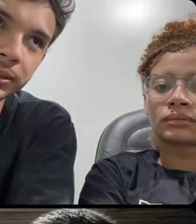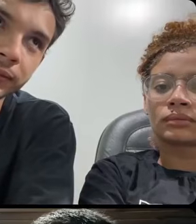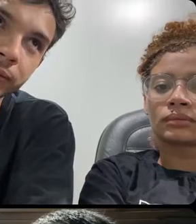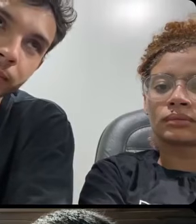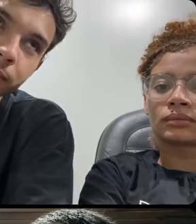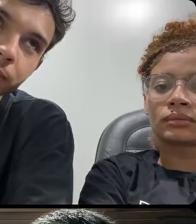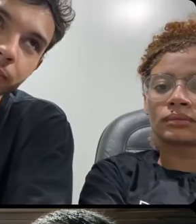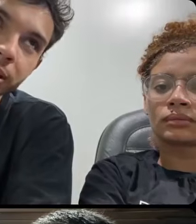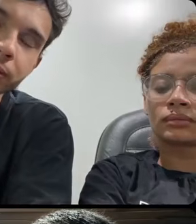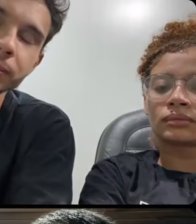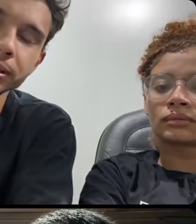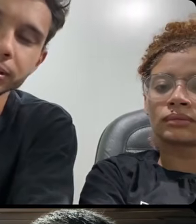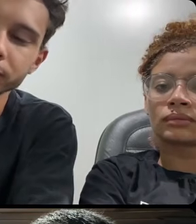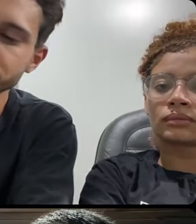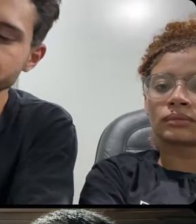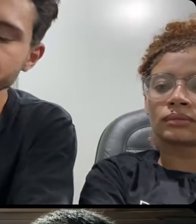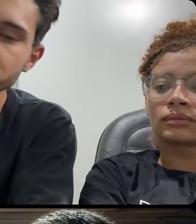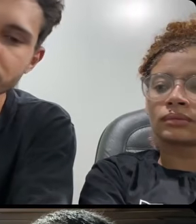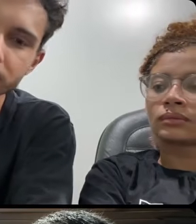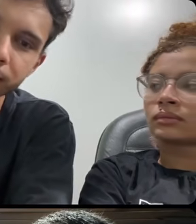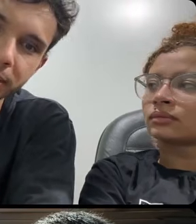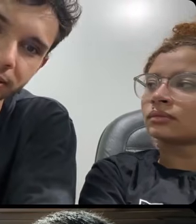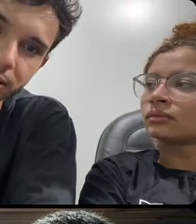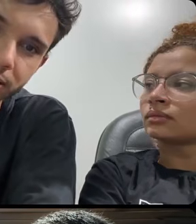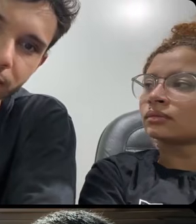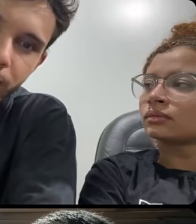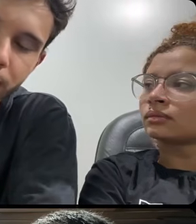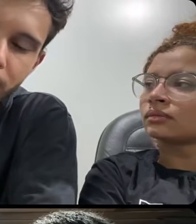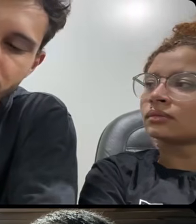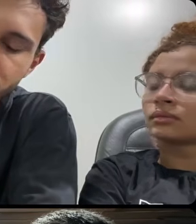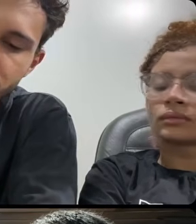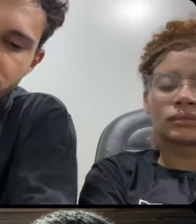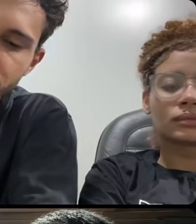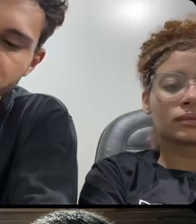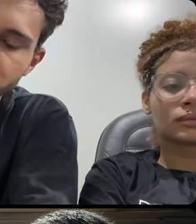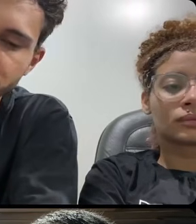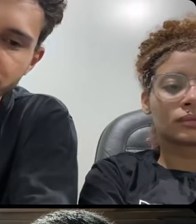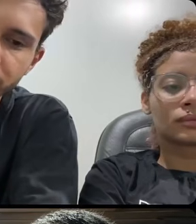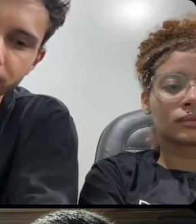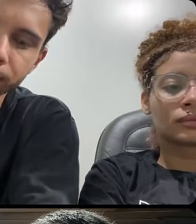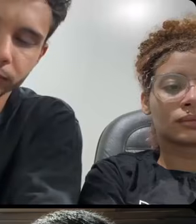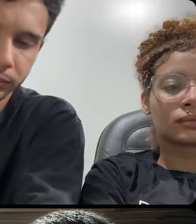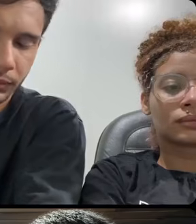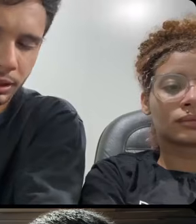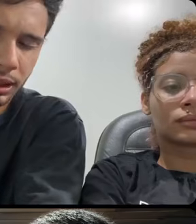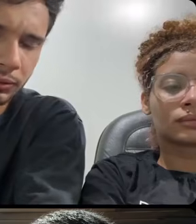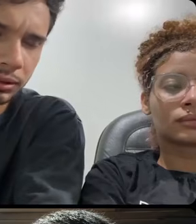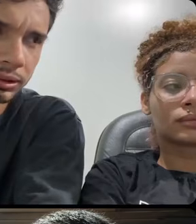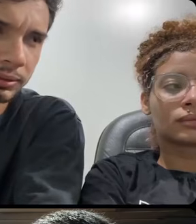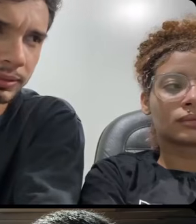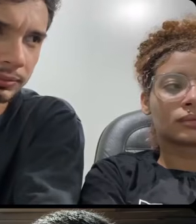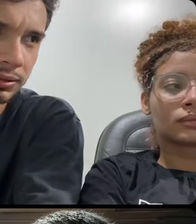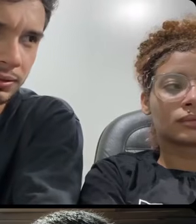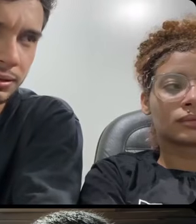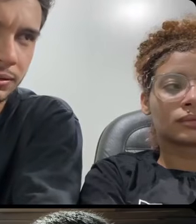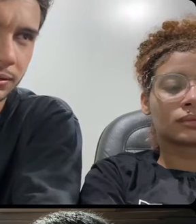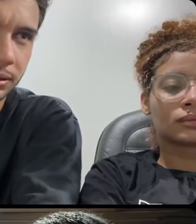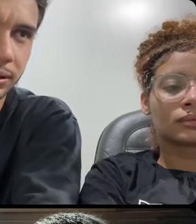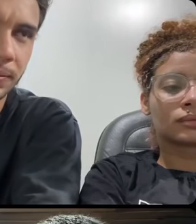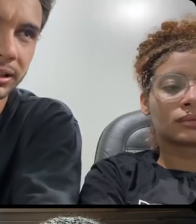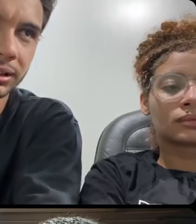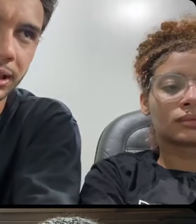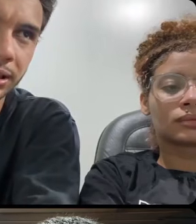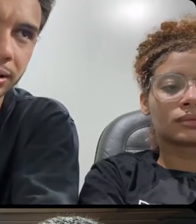chegar começar do começo, né? Eu não nasci em berço cristão, eu nasci em Porto Alegre. Aí quando eu tinha mais ou